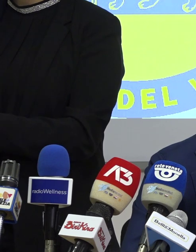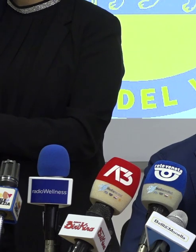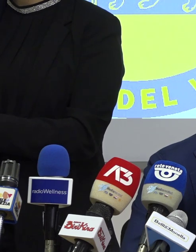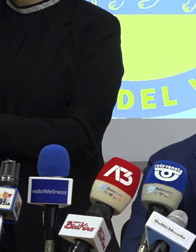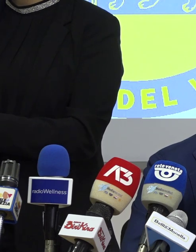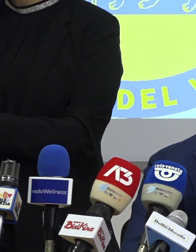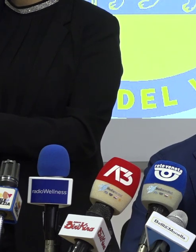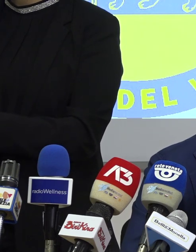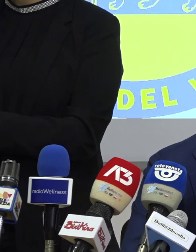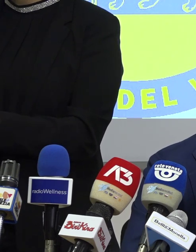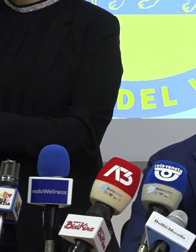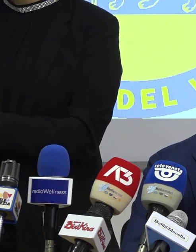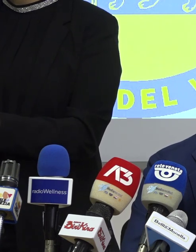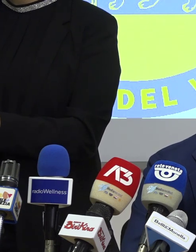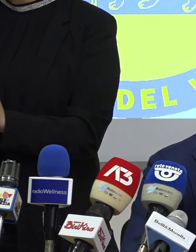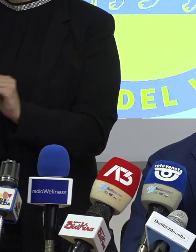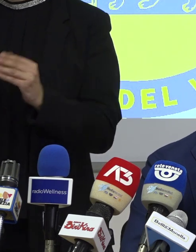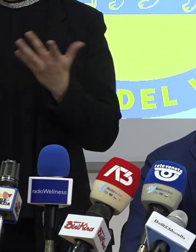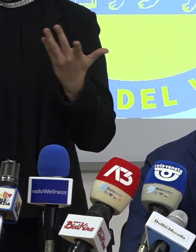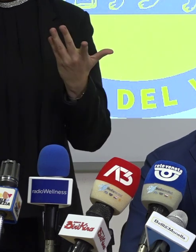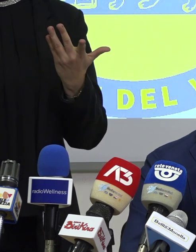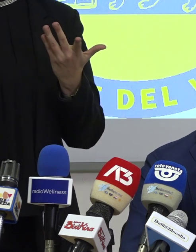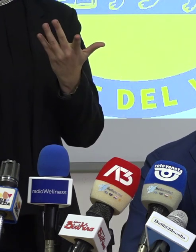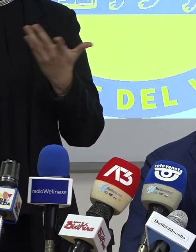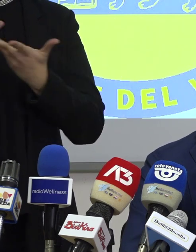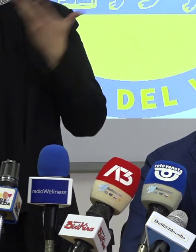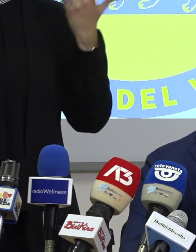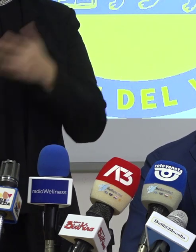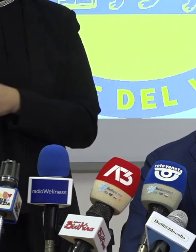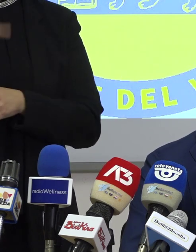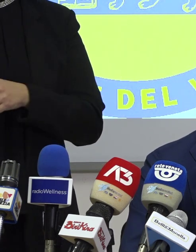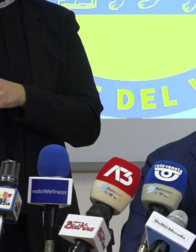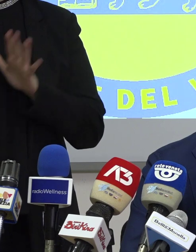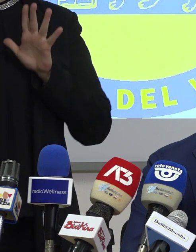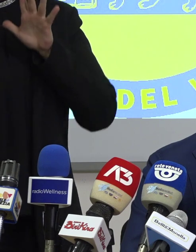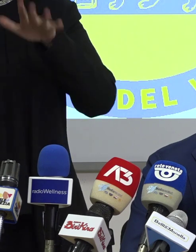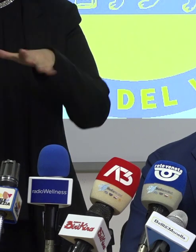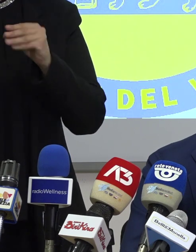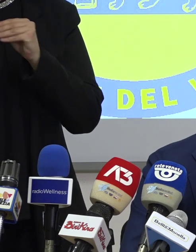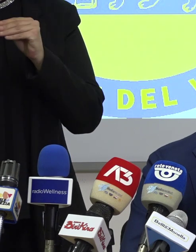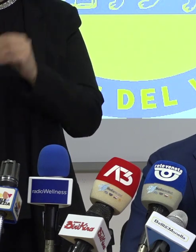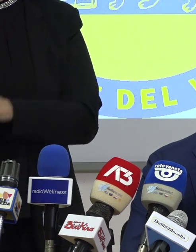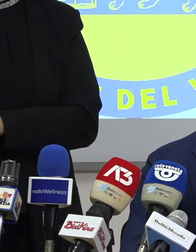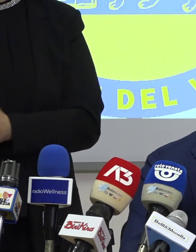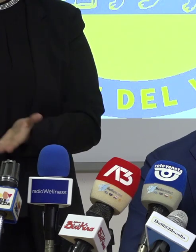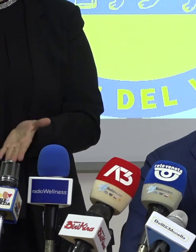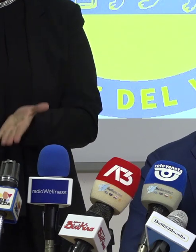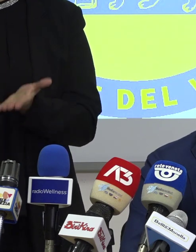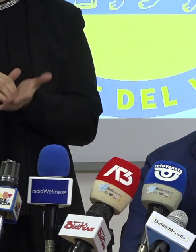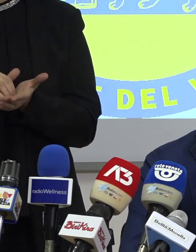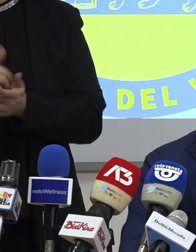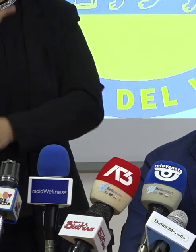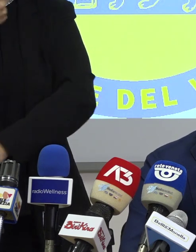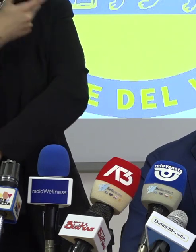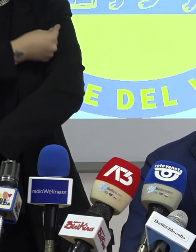sostanzialmente giro di boa. Però a 40.000 vaccini a settimana, cioè arriviamo a settembre, cioè